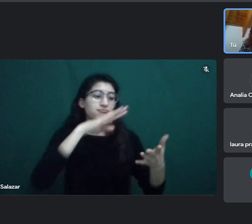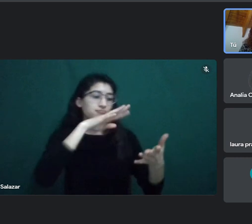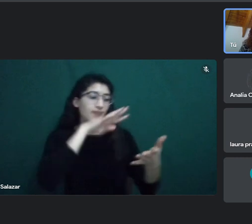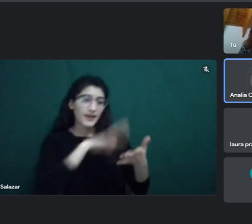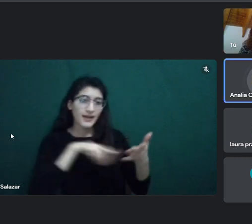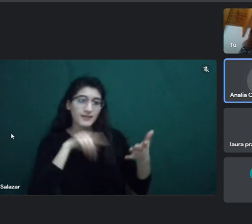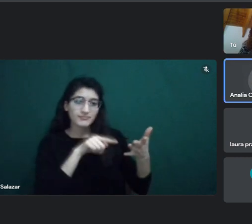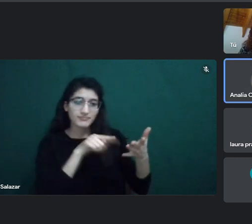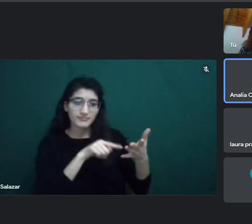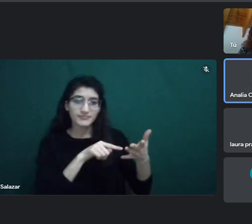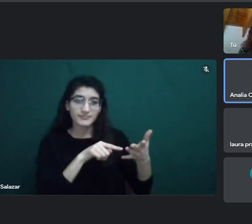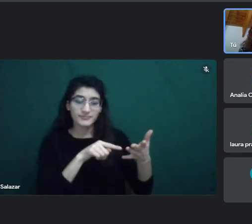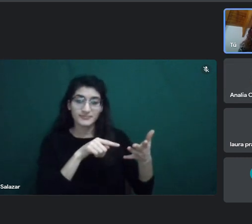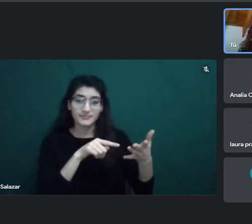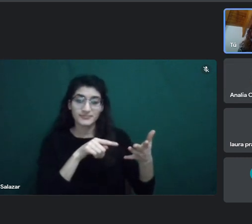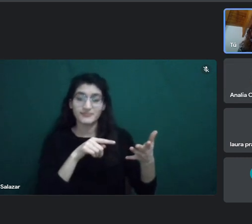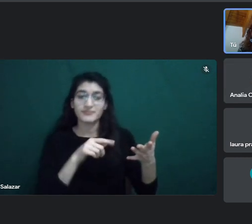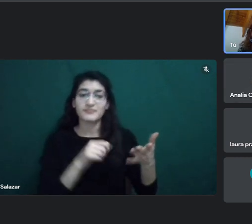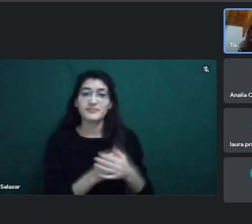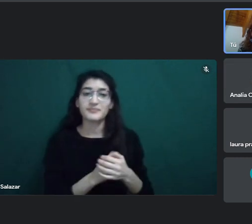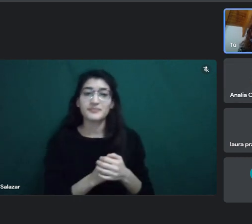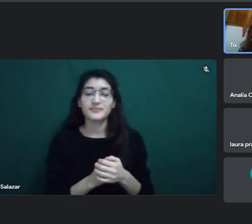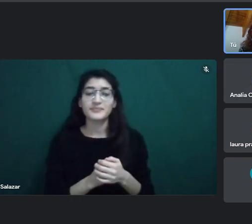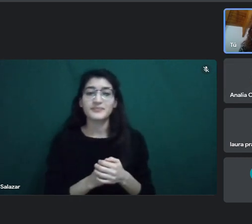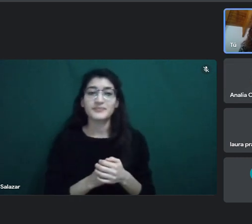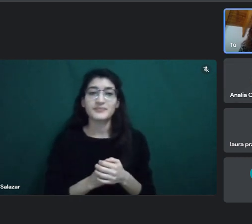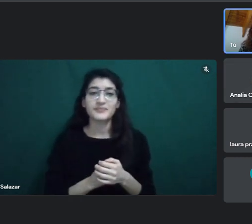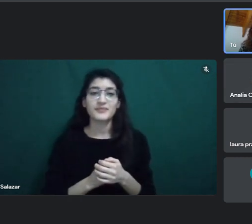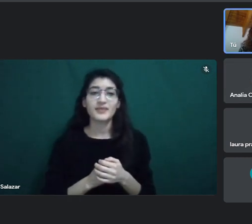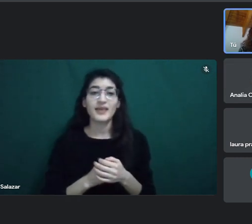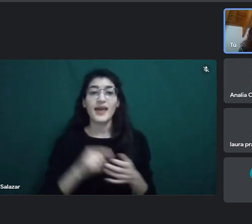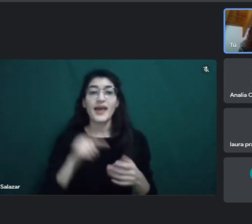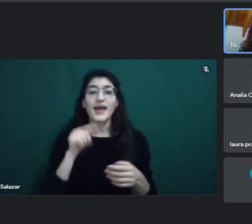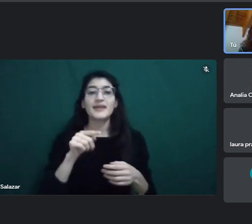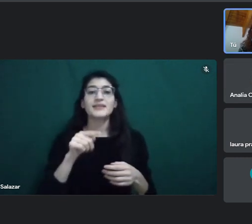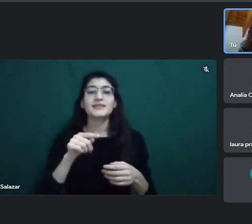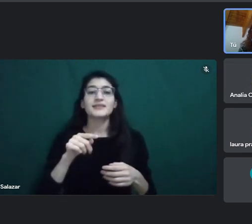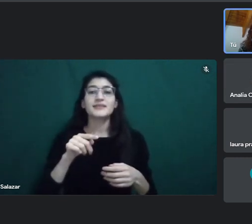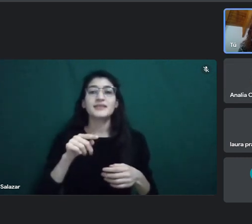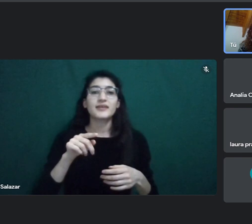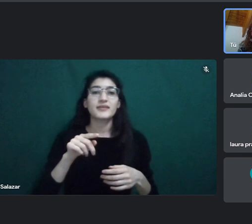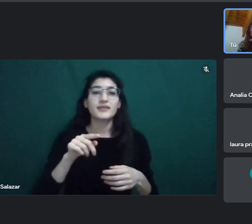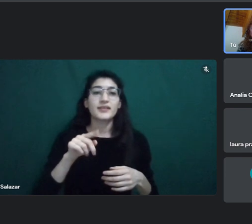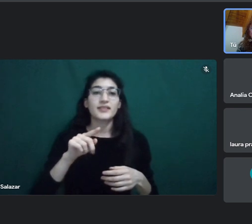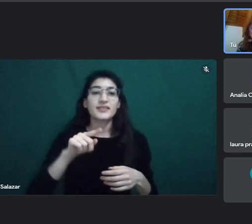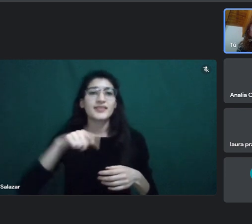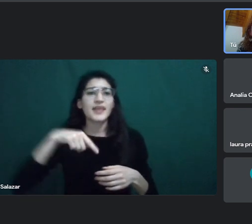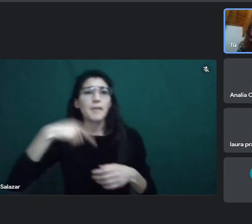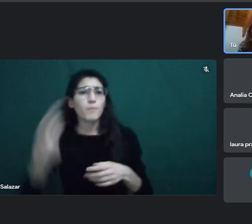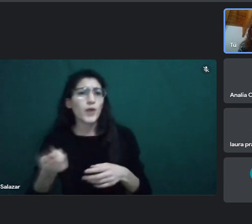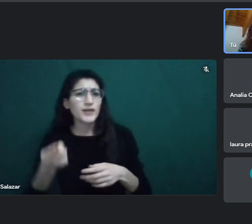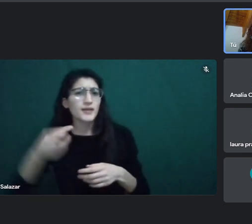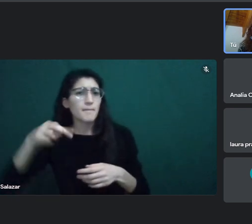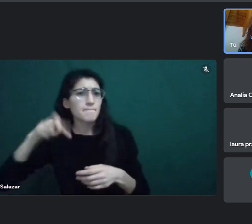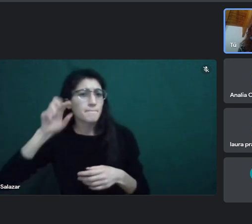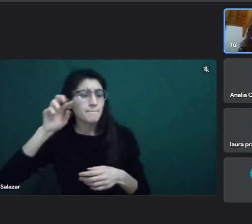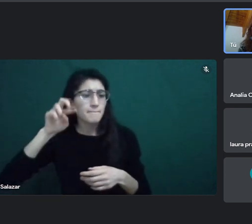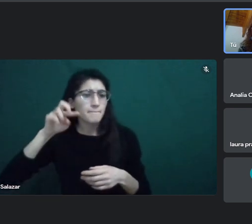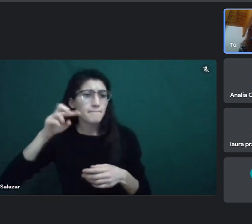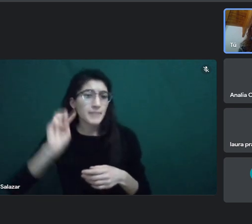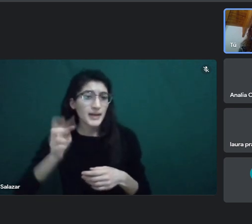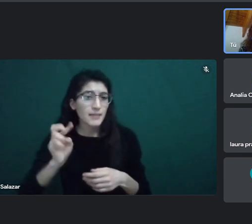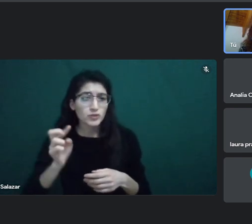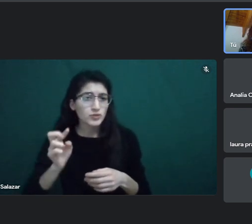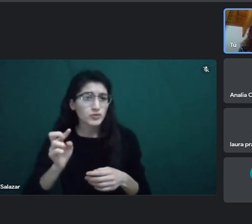es infinitivo, pero no está después de una preposición, o sea, no podría ponerlo acá, podría ser infinitivo, puedo decir planificar también